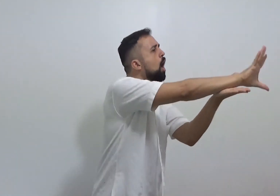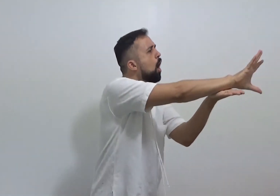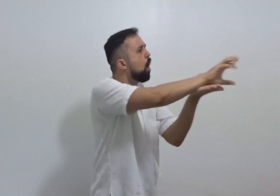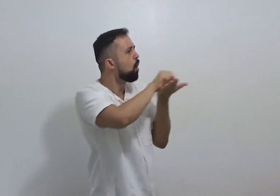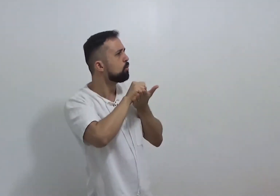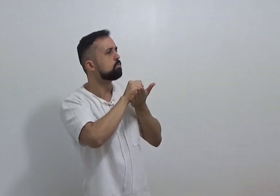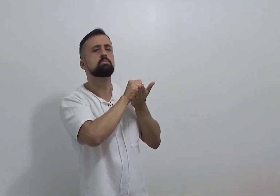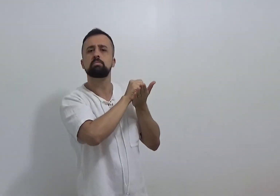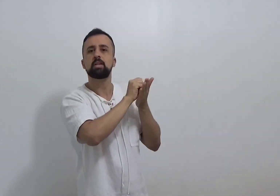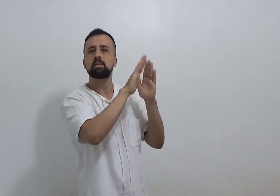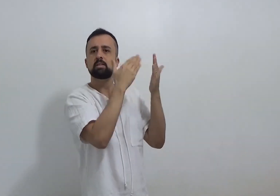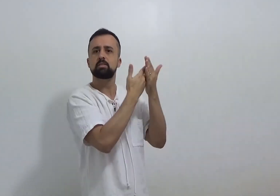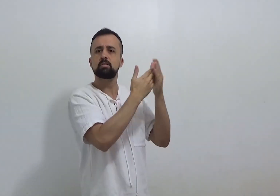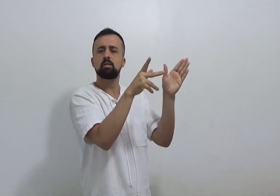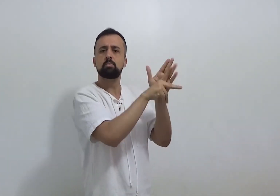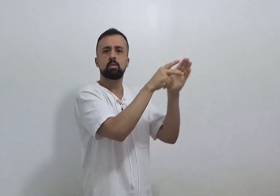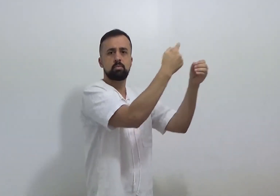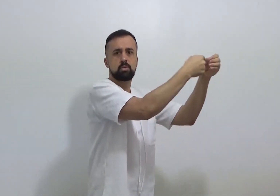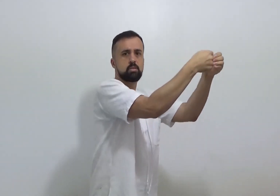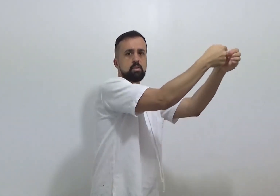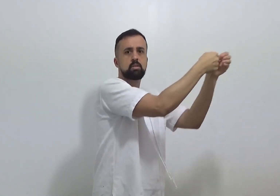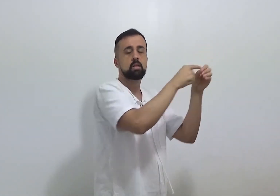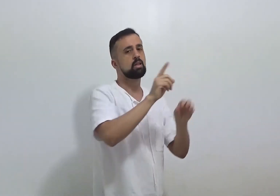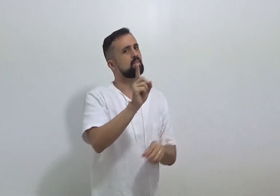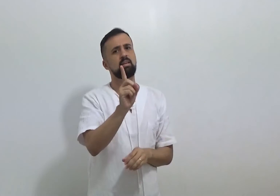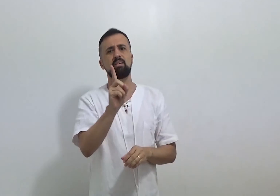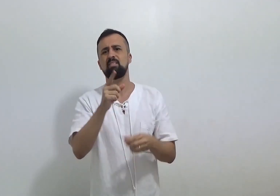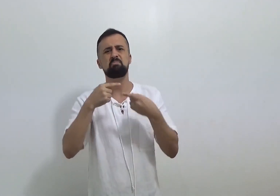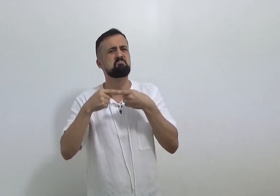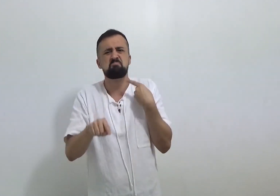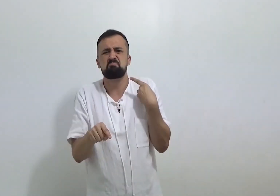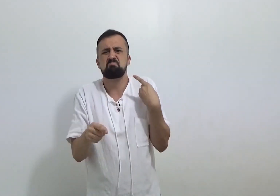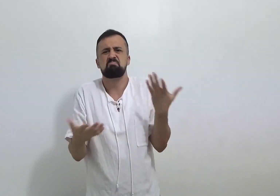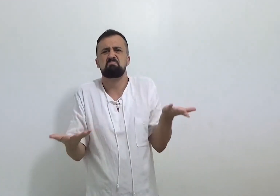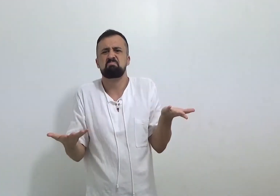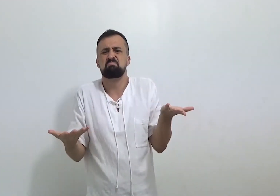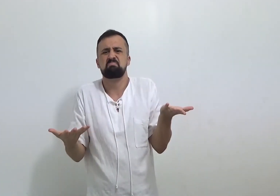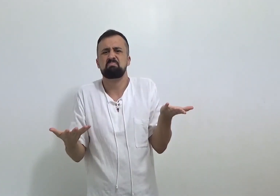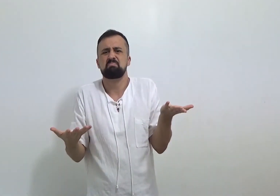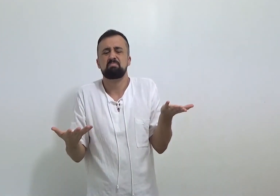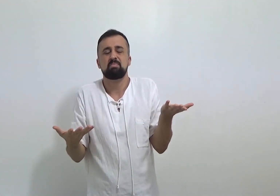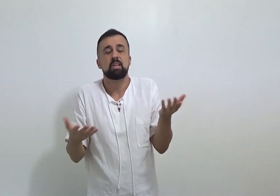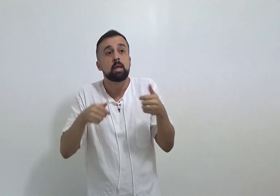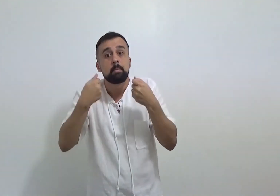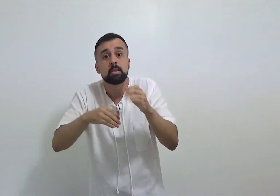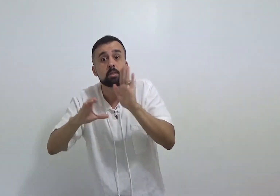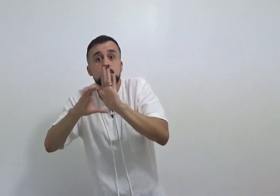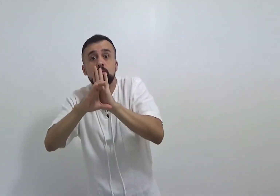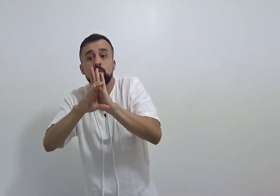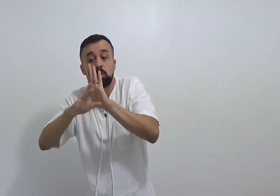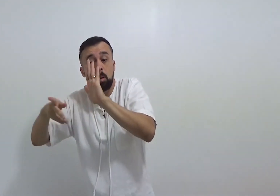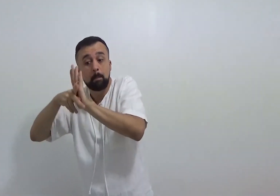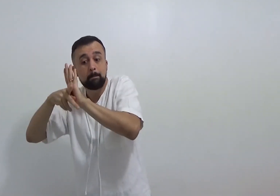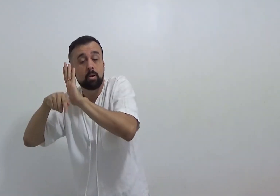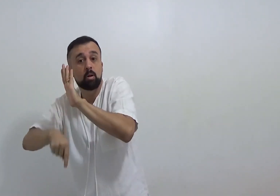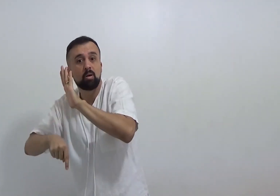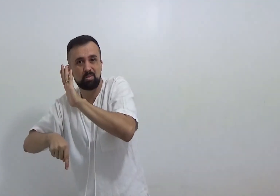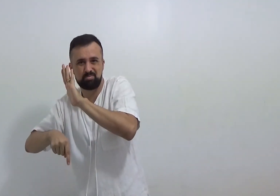Dessa forma, o currículo das escolas indígenas não podem ser uma cópia das escolas